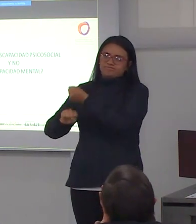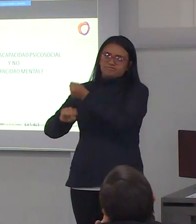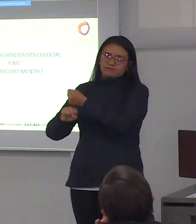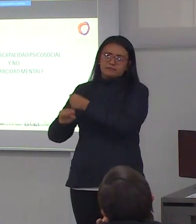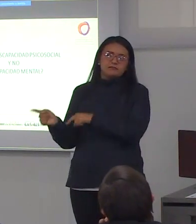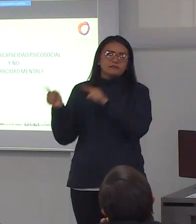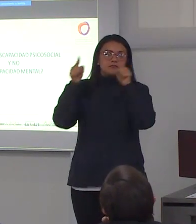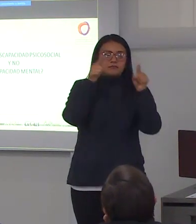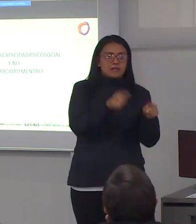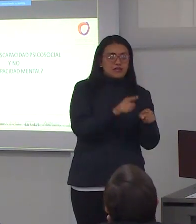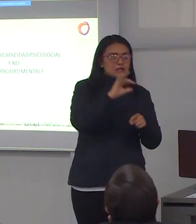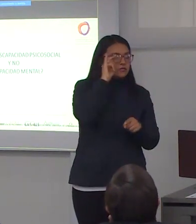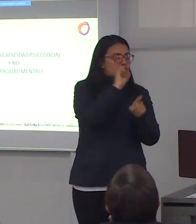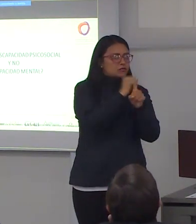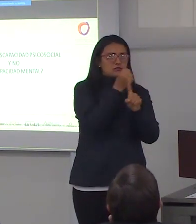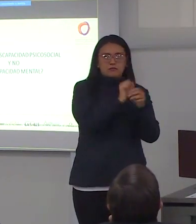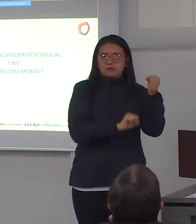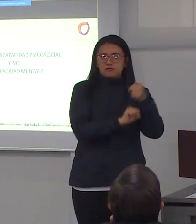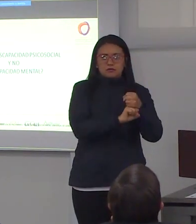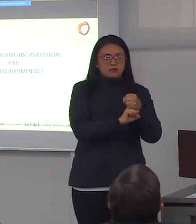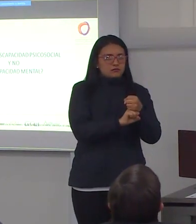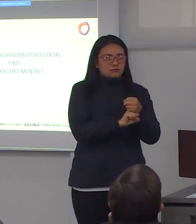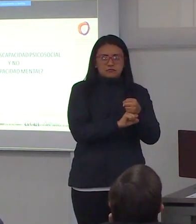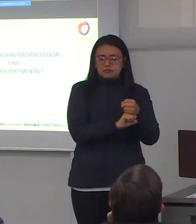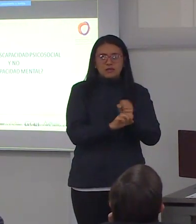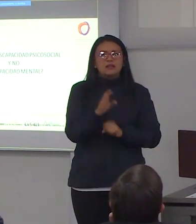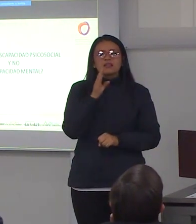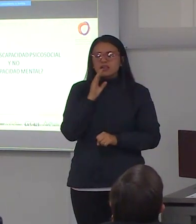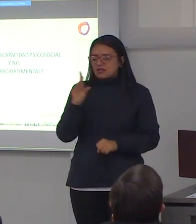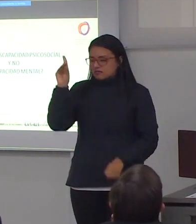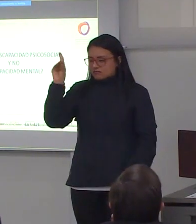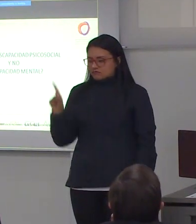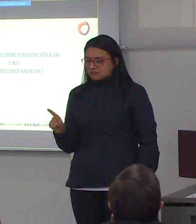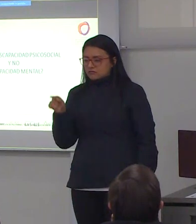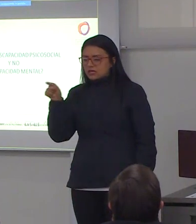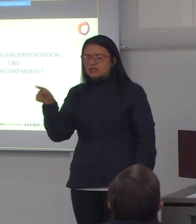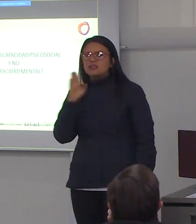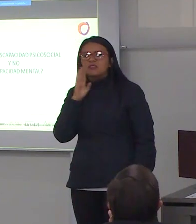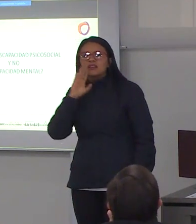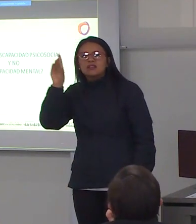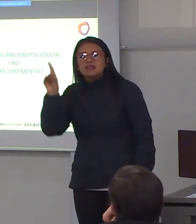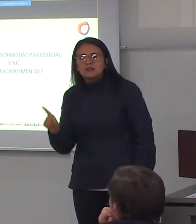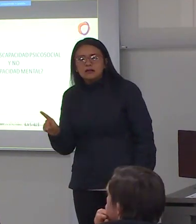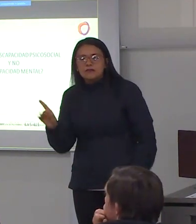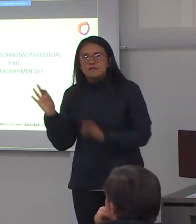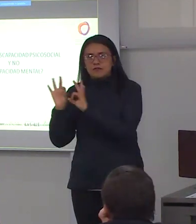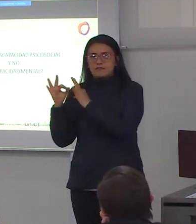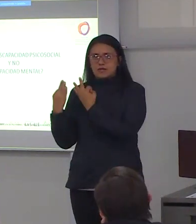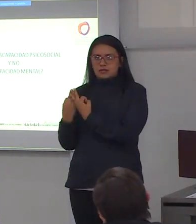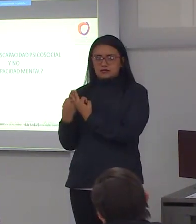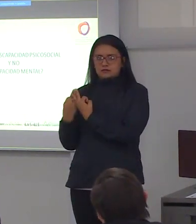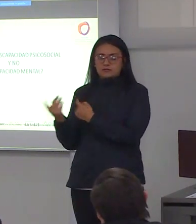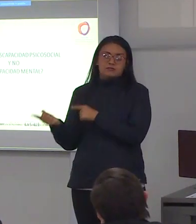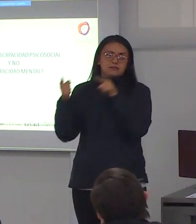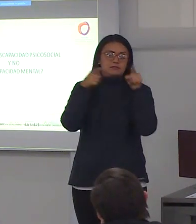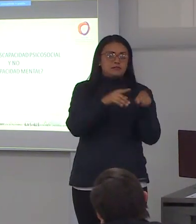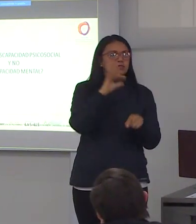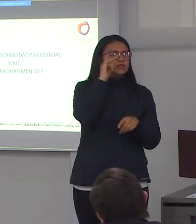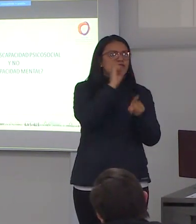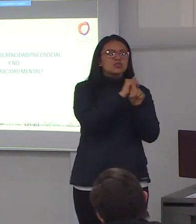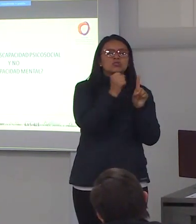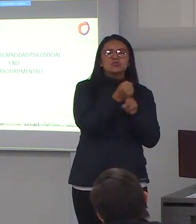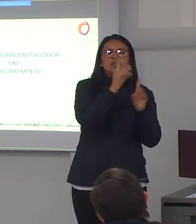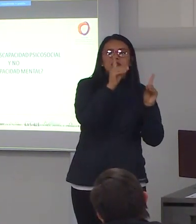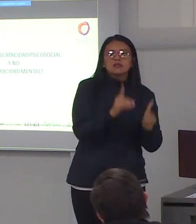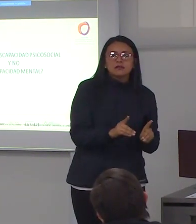en psicosocial no tanto ¿cierto? quien toma decisiones en intelectual ¿quién es? la familia y en psicosocial quien toma